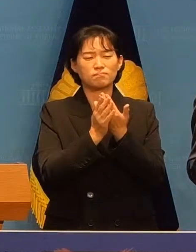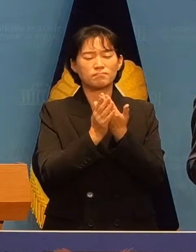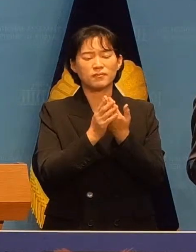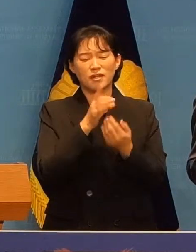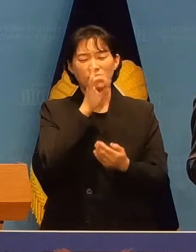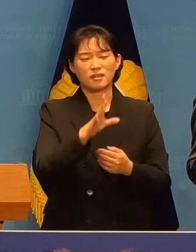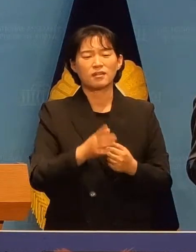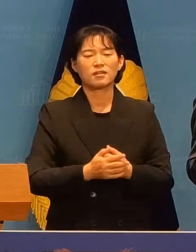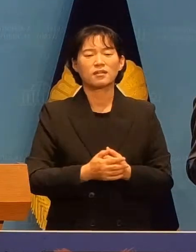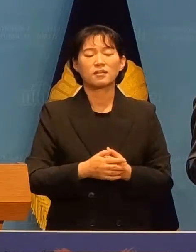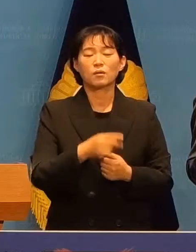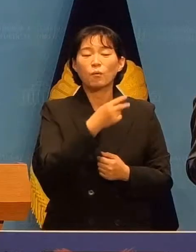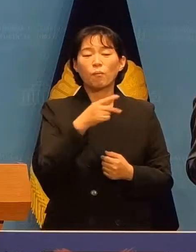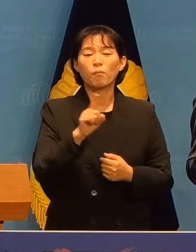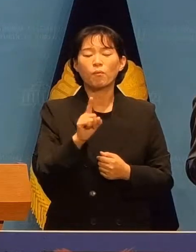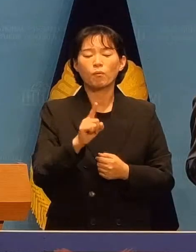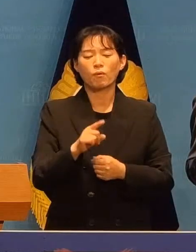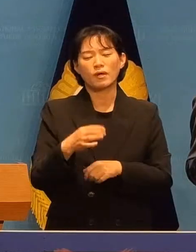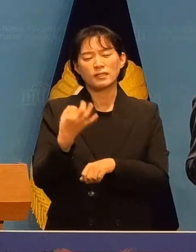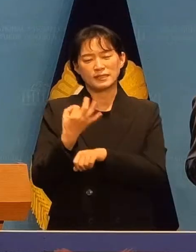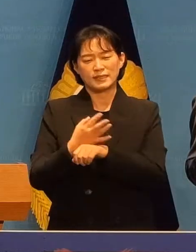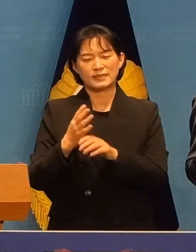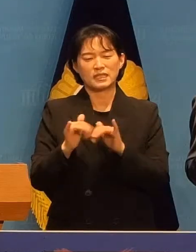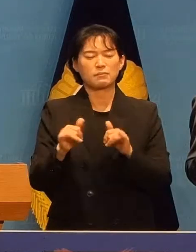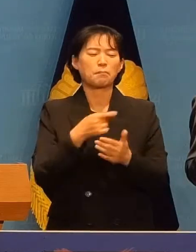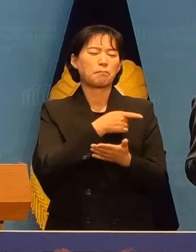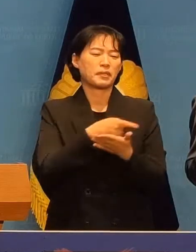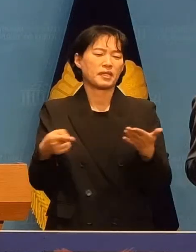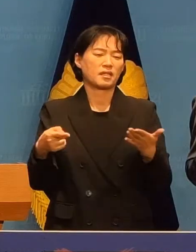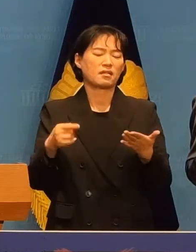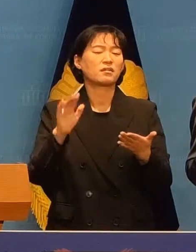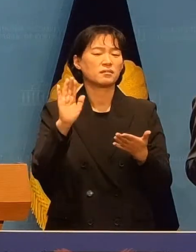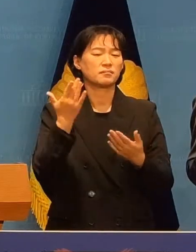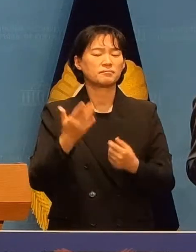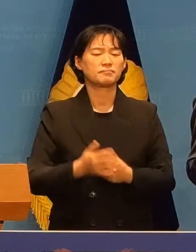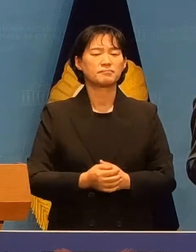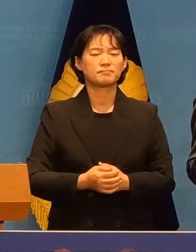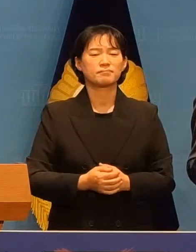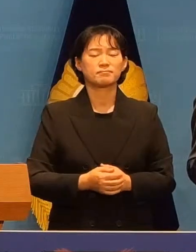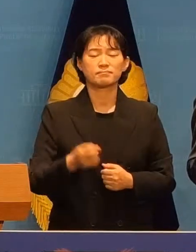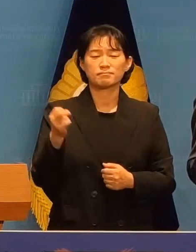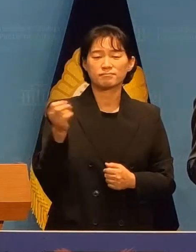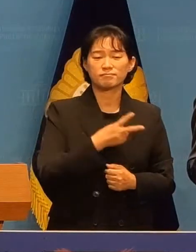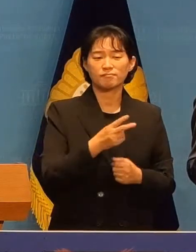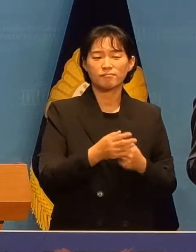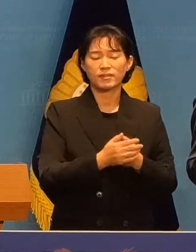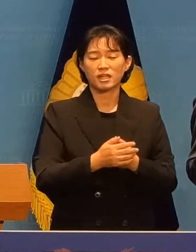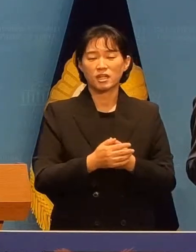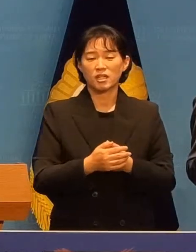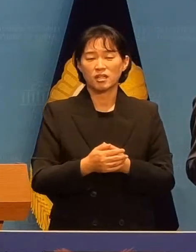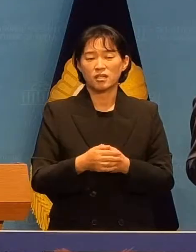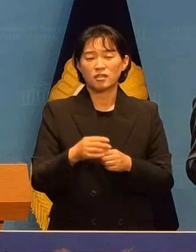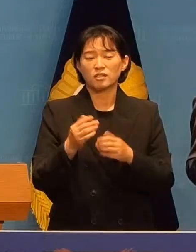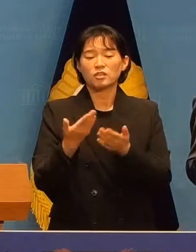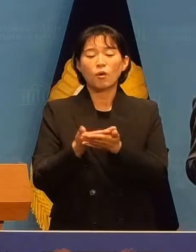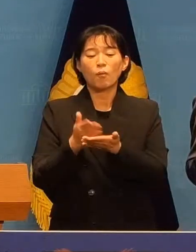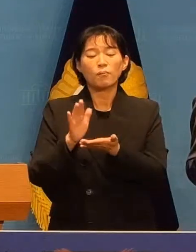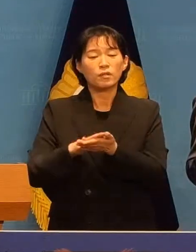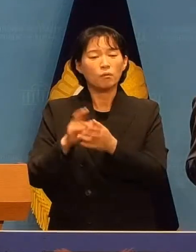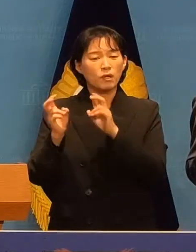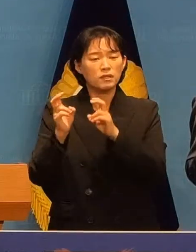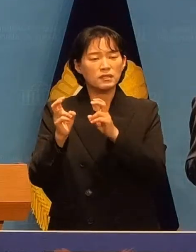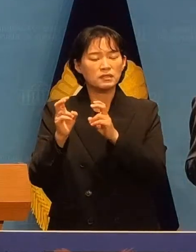이는 곧 소비자의 피해로 직결됩니다. 또한 협력 정비업체는 폐업의